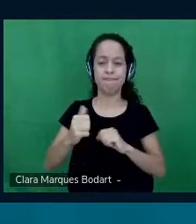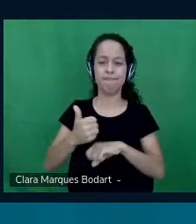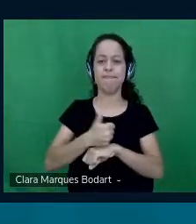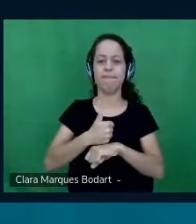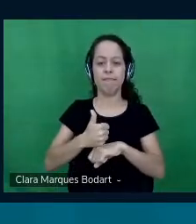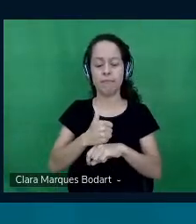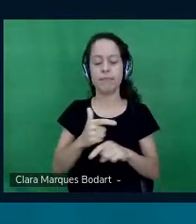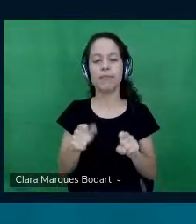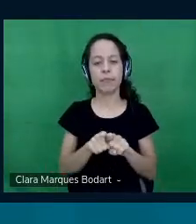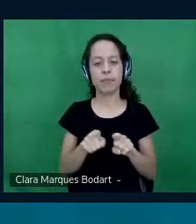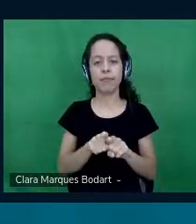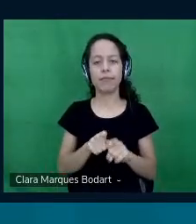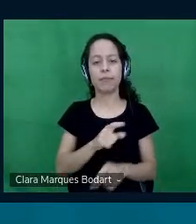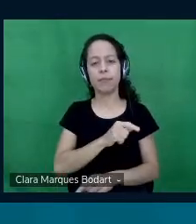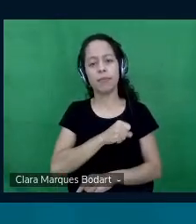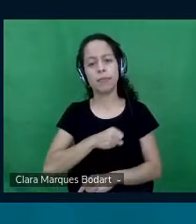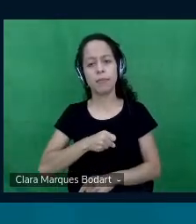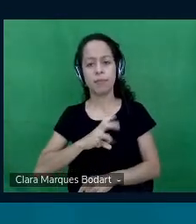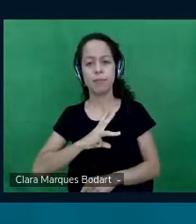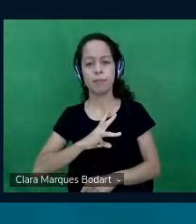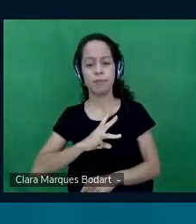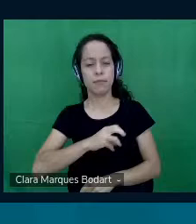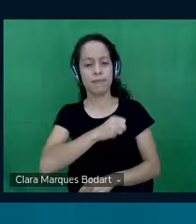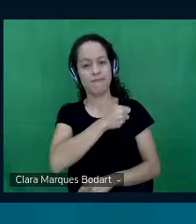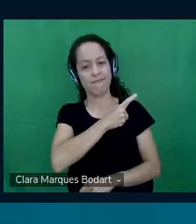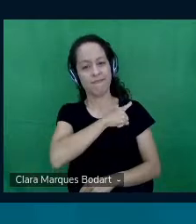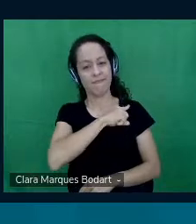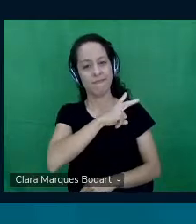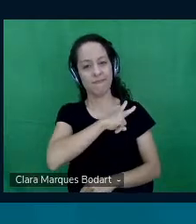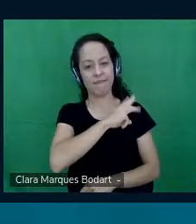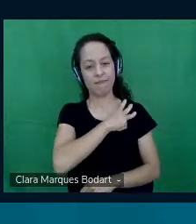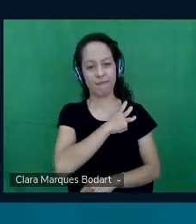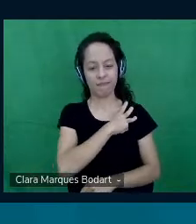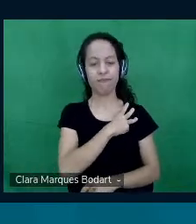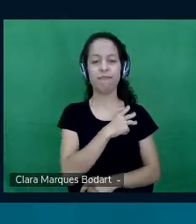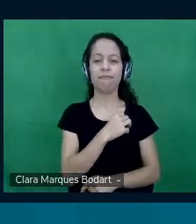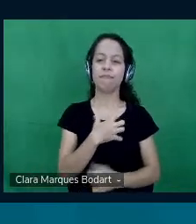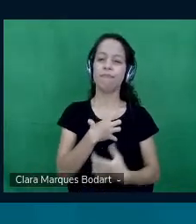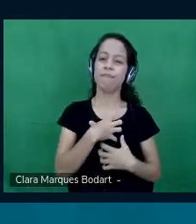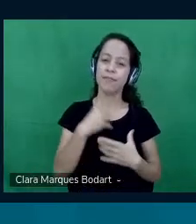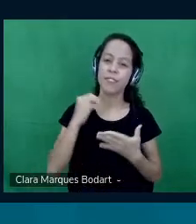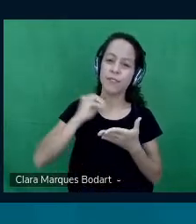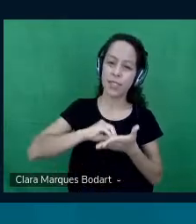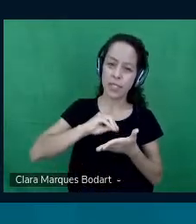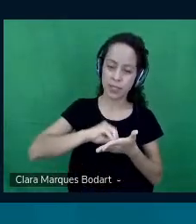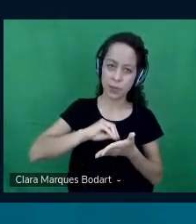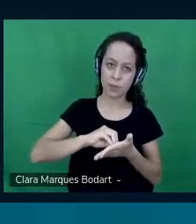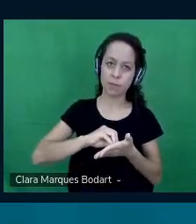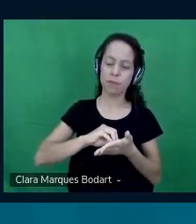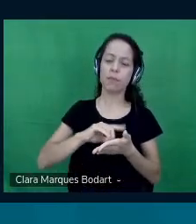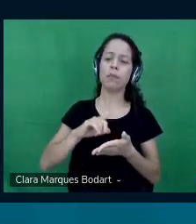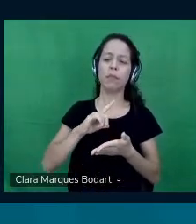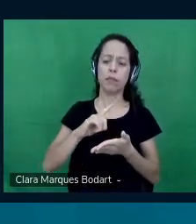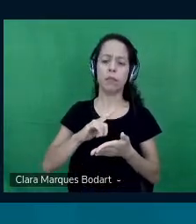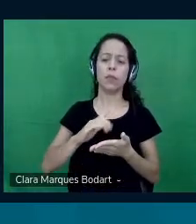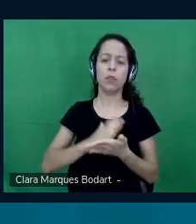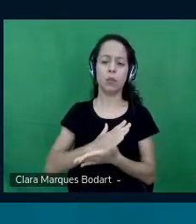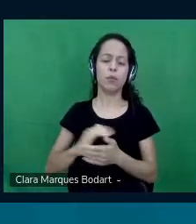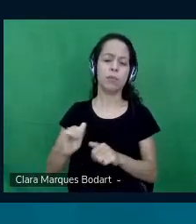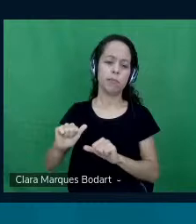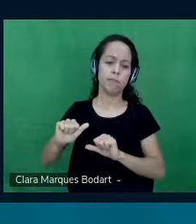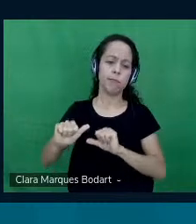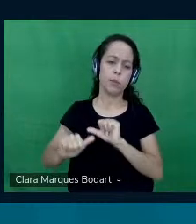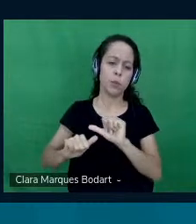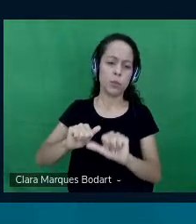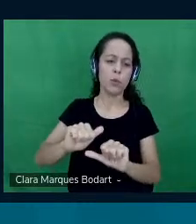também do ensino médio, né? Por várias razões, isso tem se modificado, mas uma das